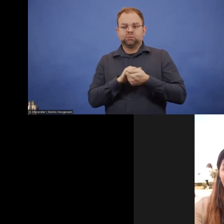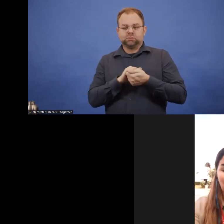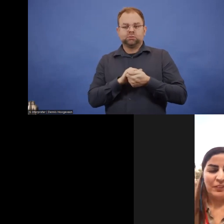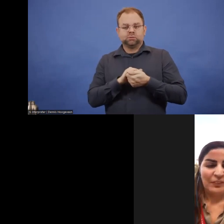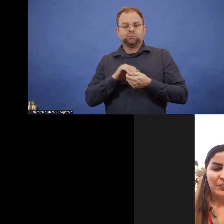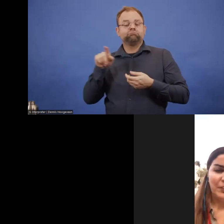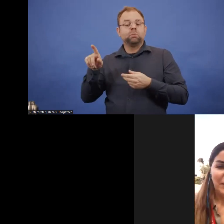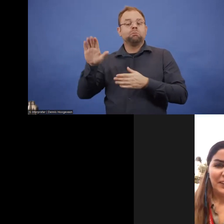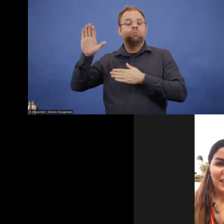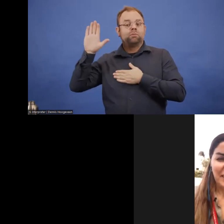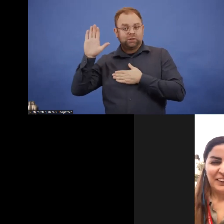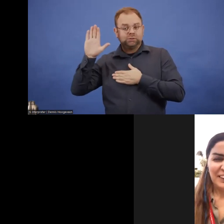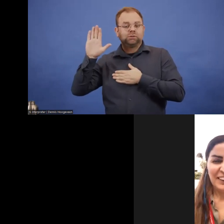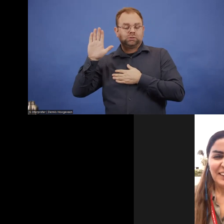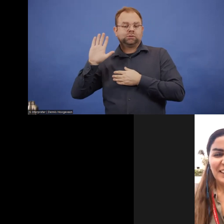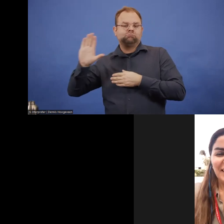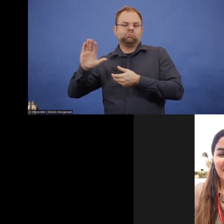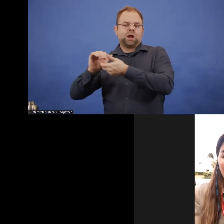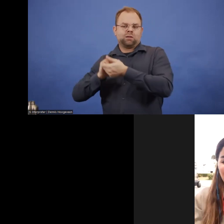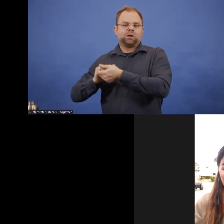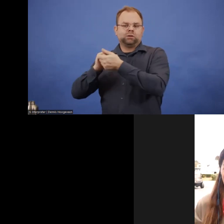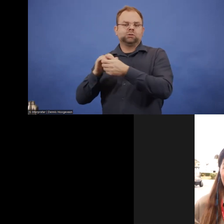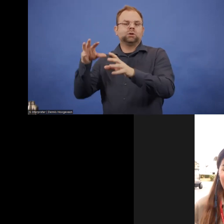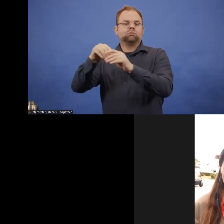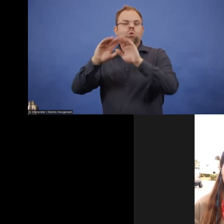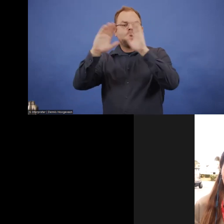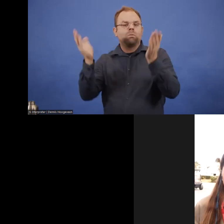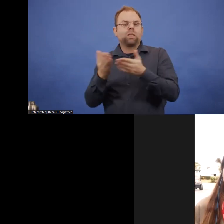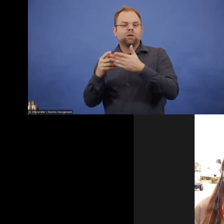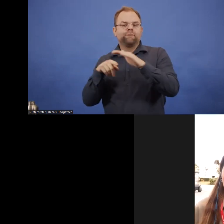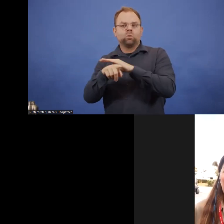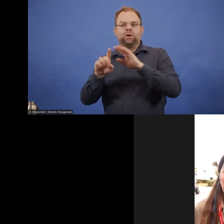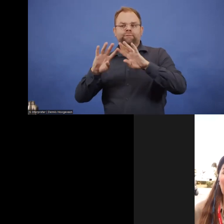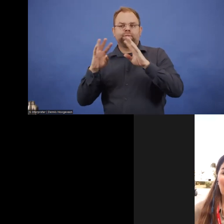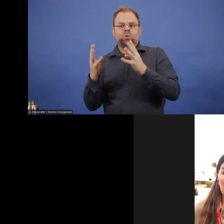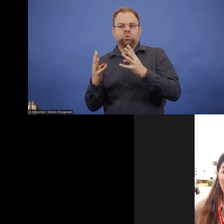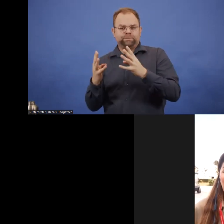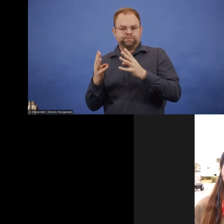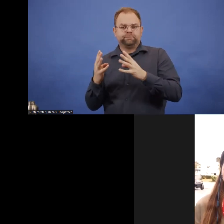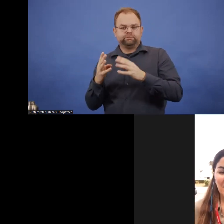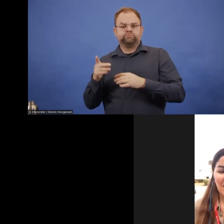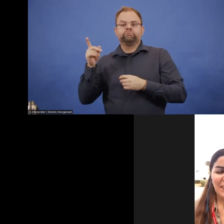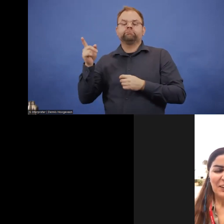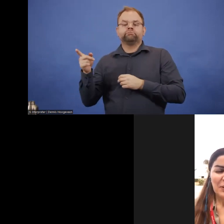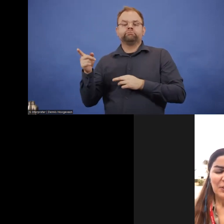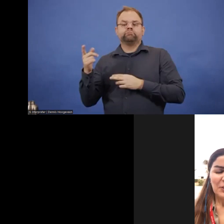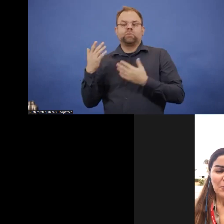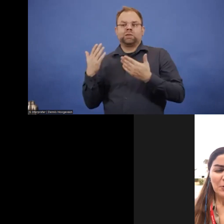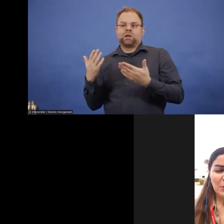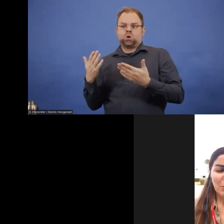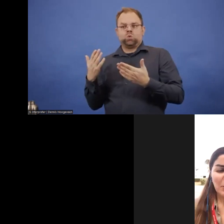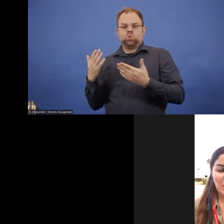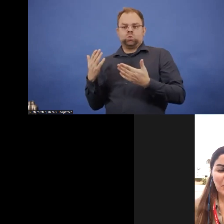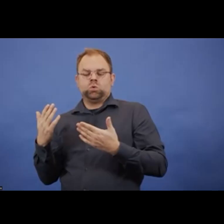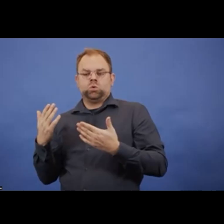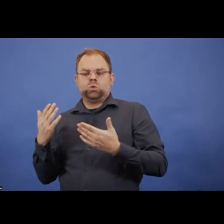un plegado from Sharm el-Sheikh. presentado en el Foro Global de los Refugiados.